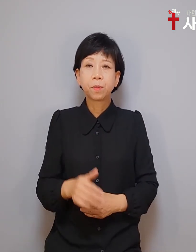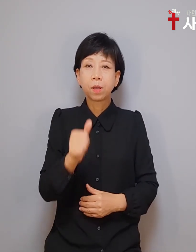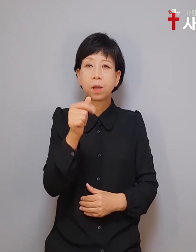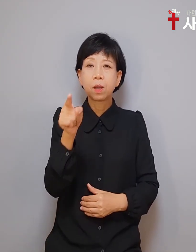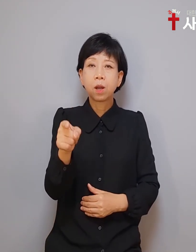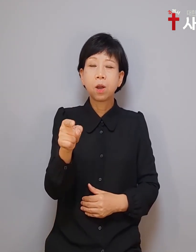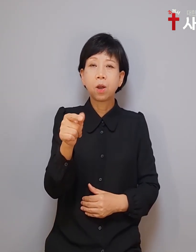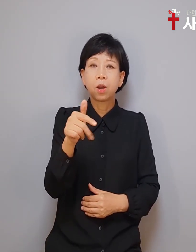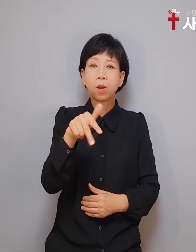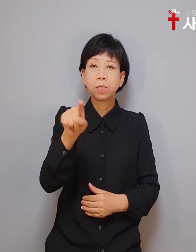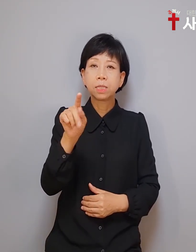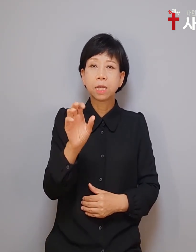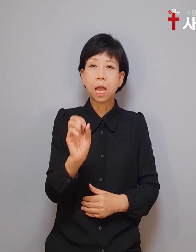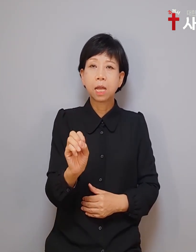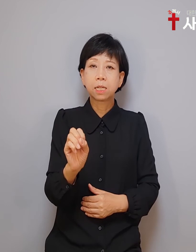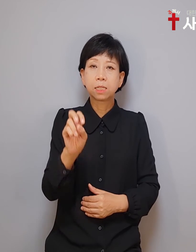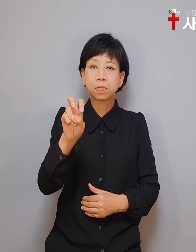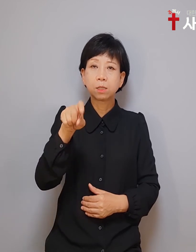허장묵 성도님,